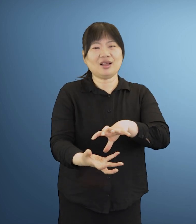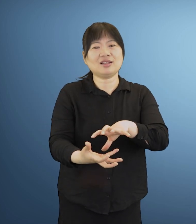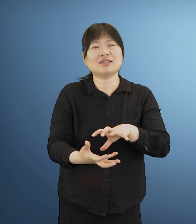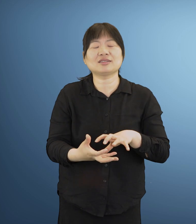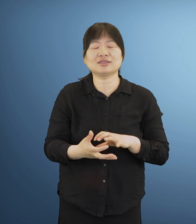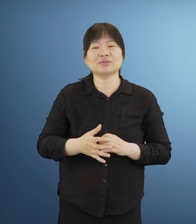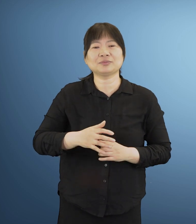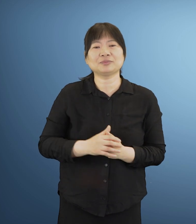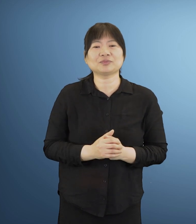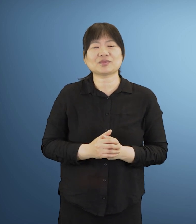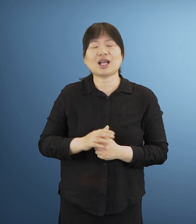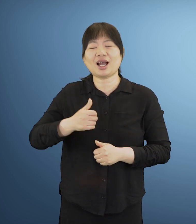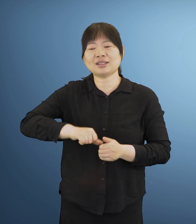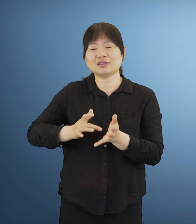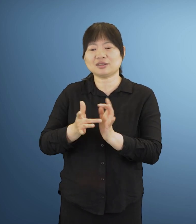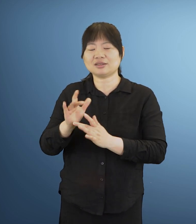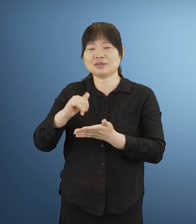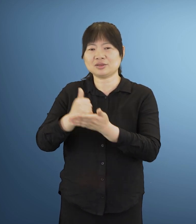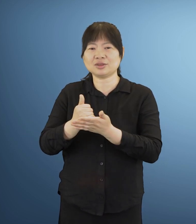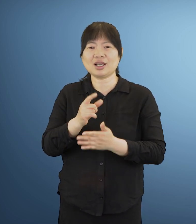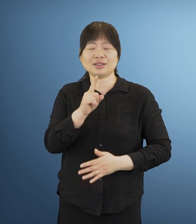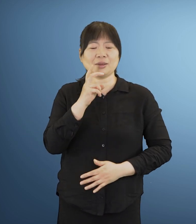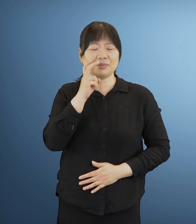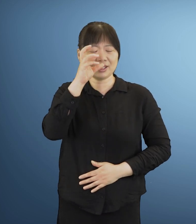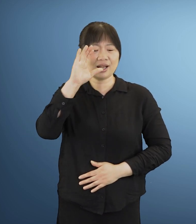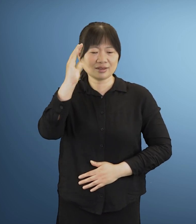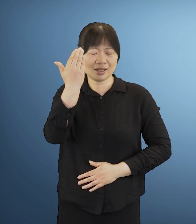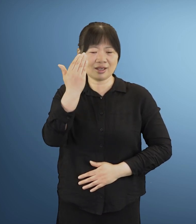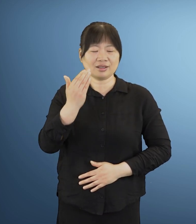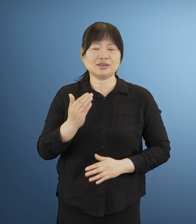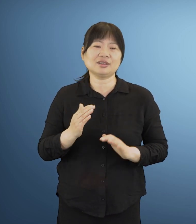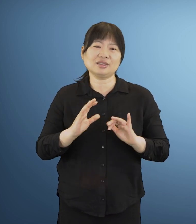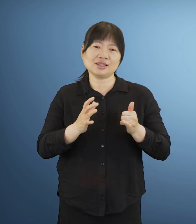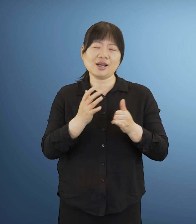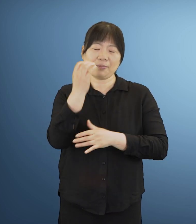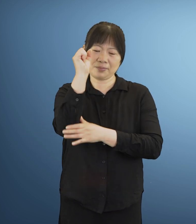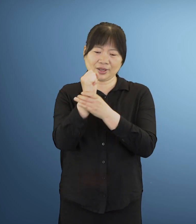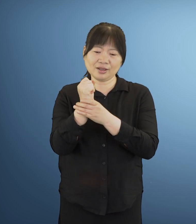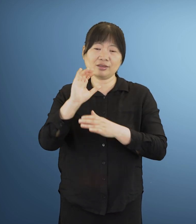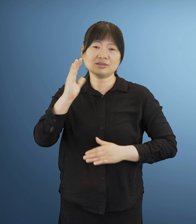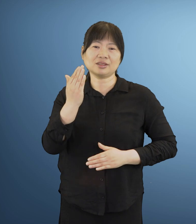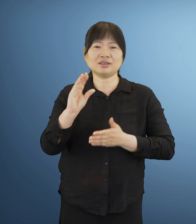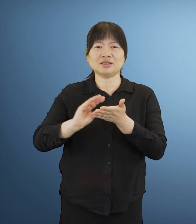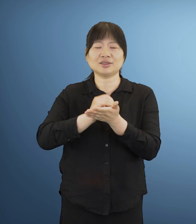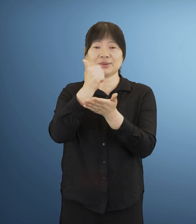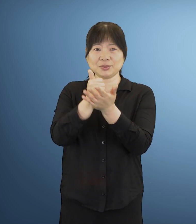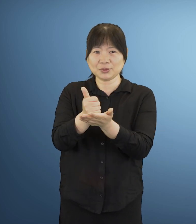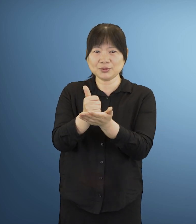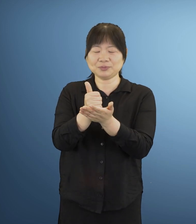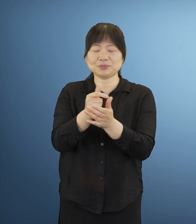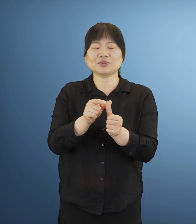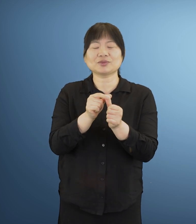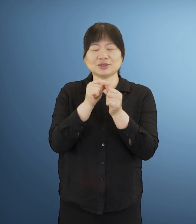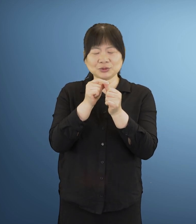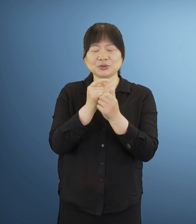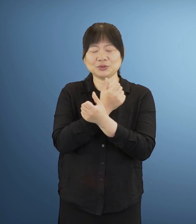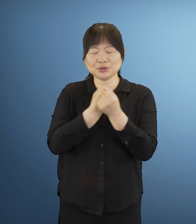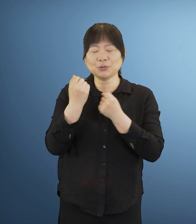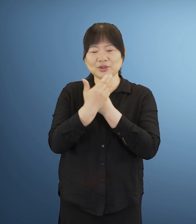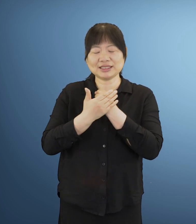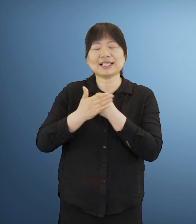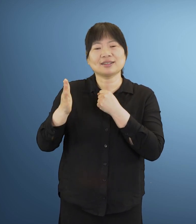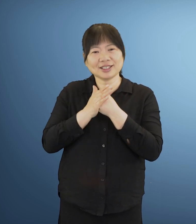아들 예수 그리스도 한 알의 밀알이 되어 이 땅에 떨어진 그 그리스도의 구속의 은혜를